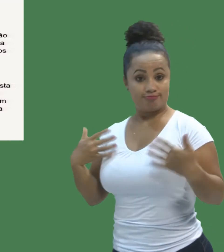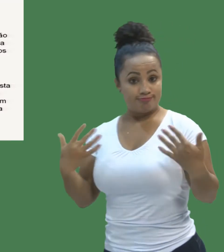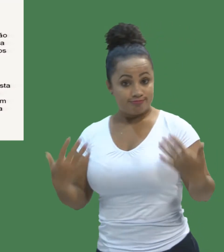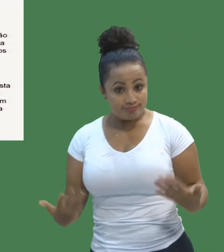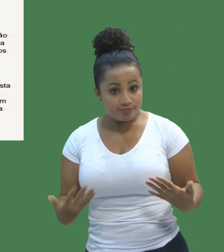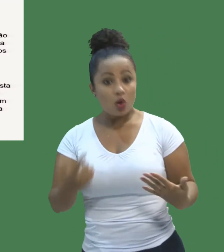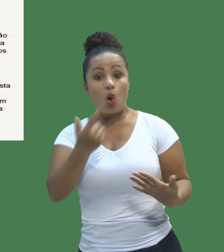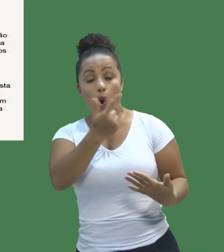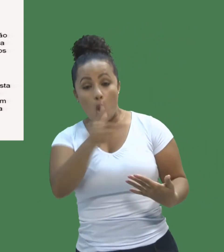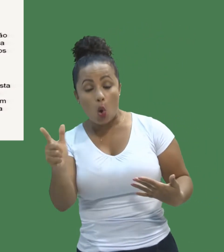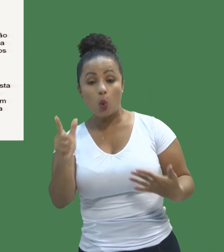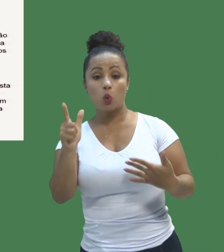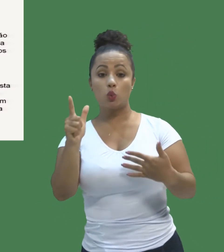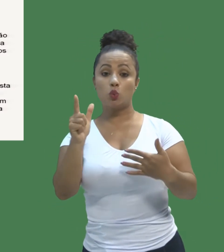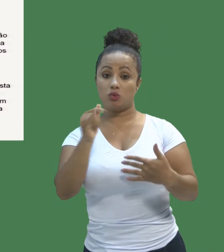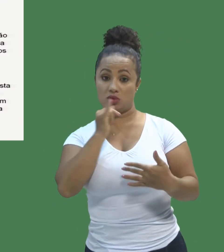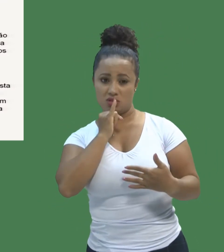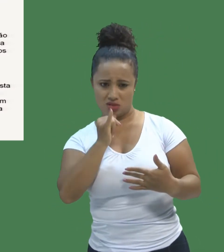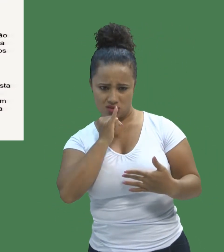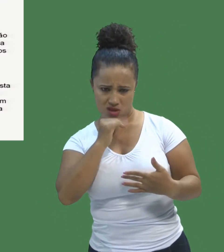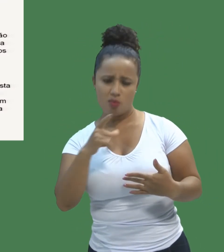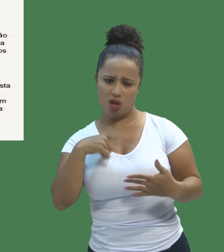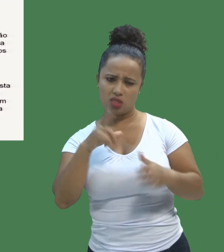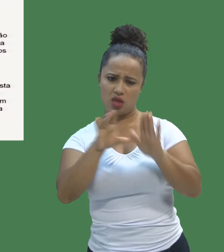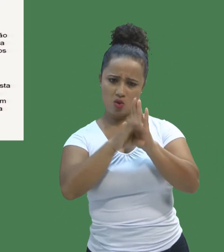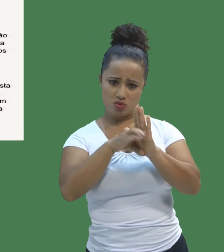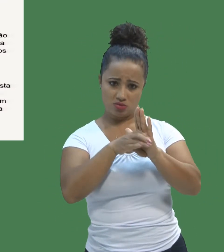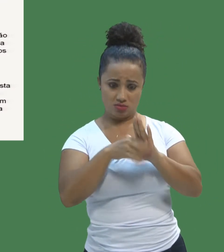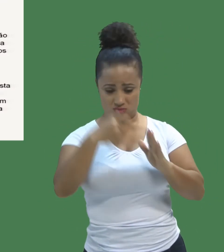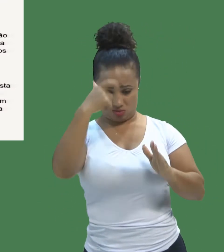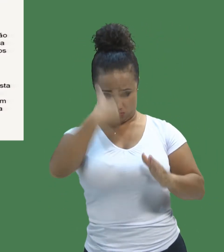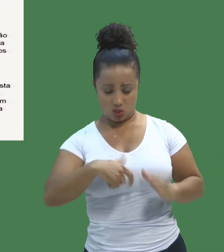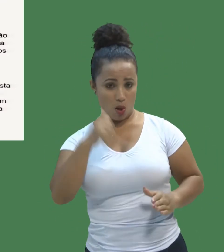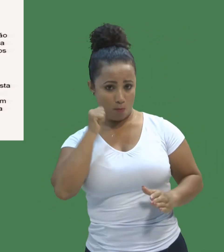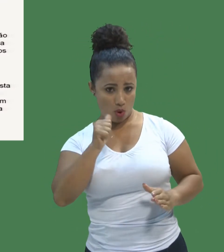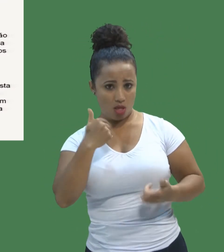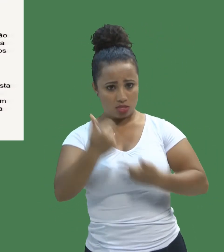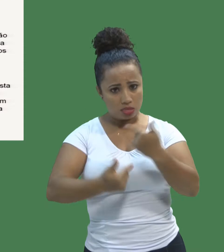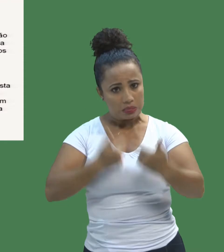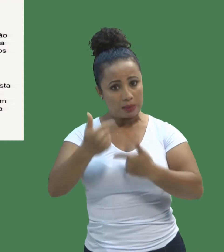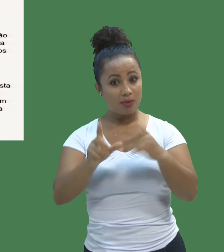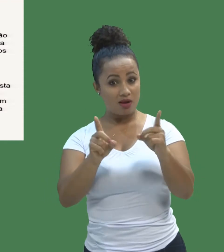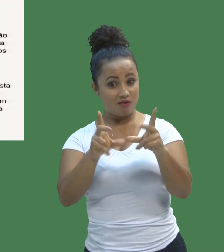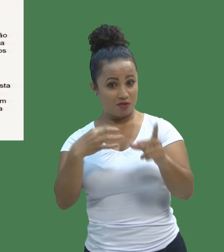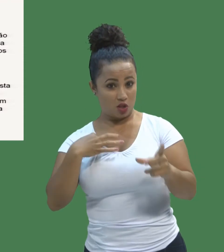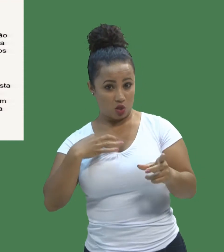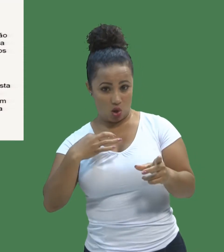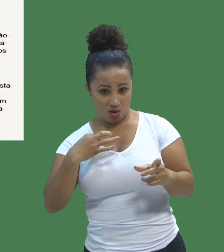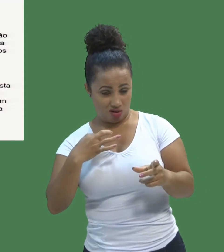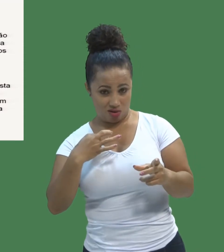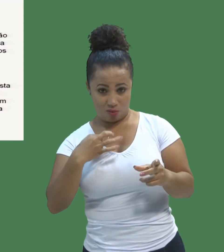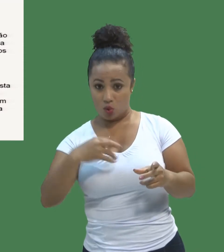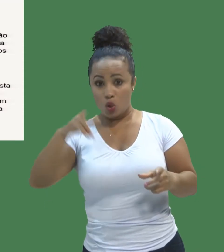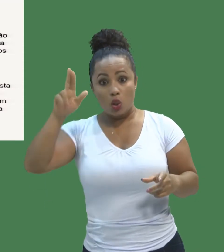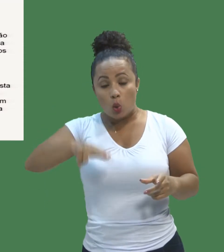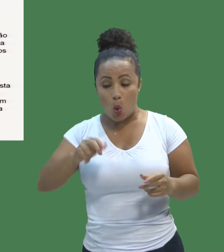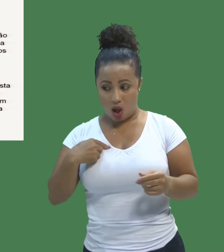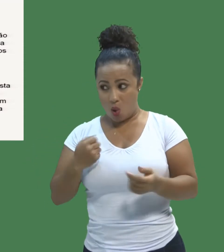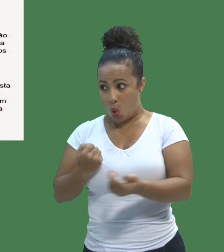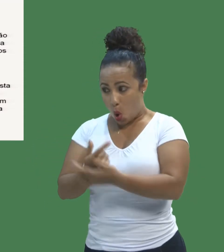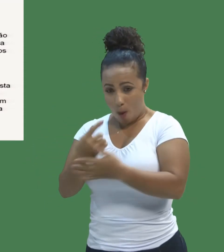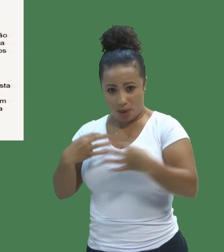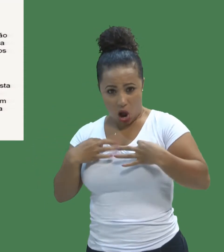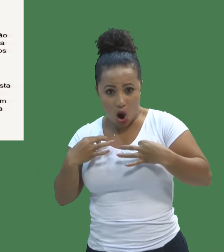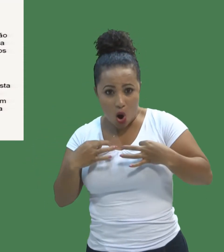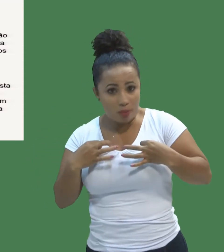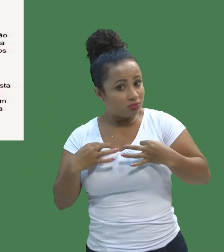conceito. A vendedora de roupas, que jamais pode usar as roupas que produzem ou são vendidas